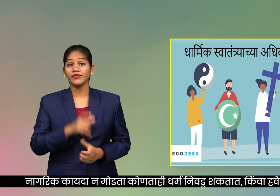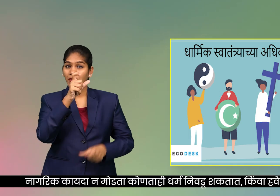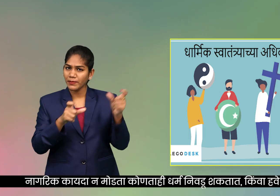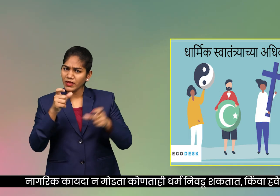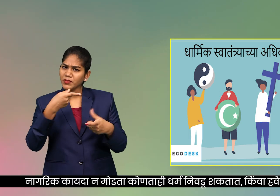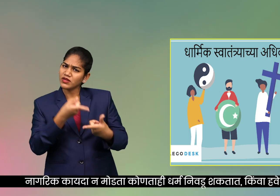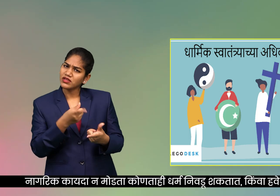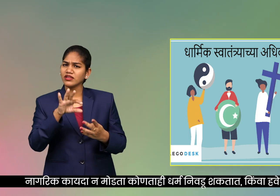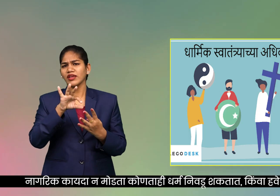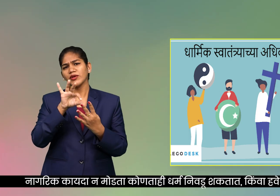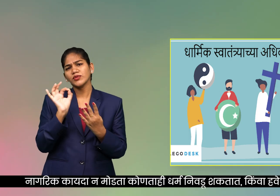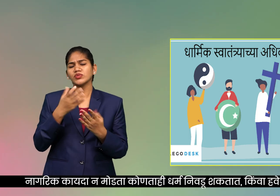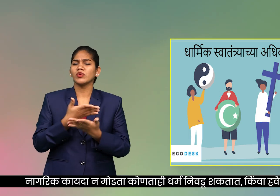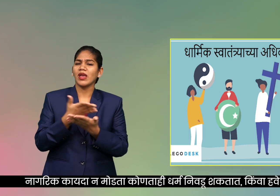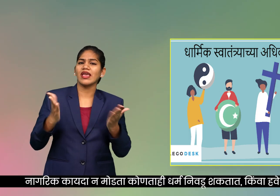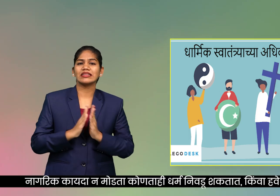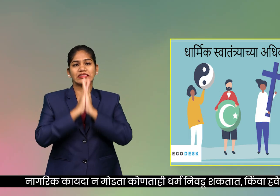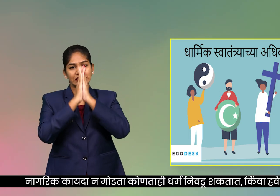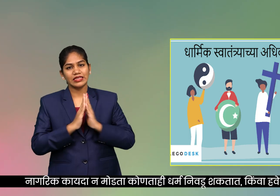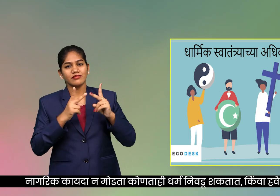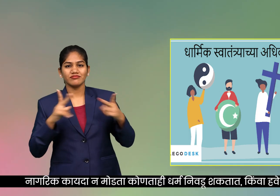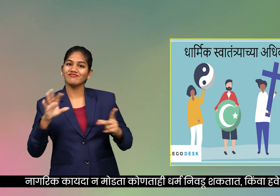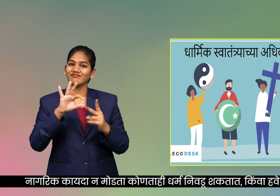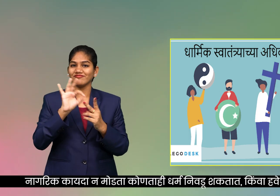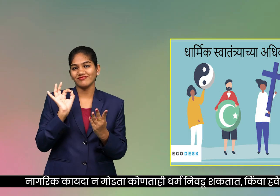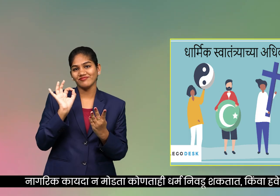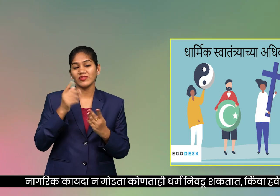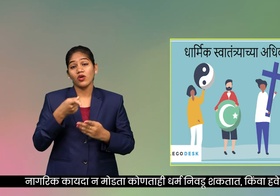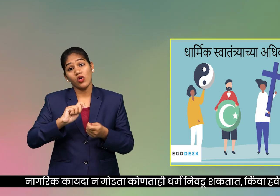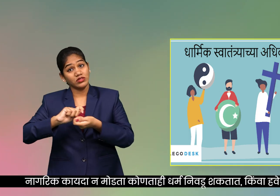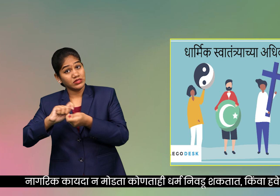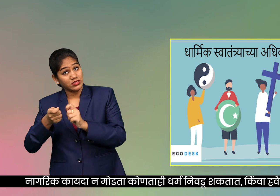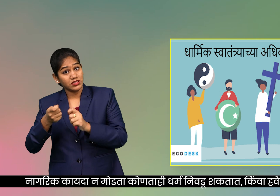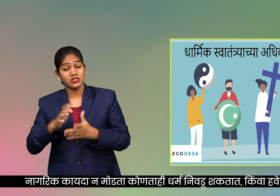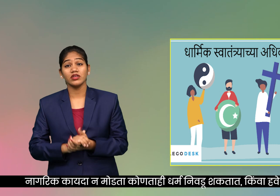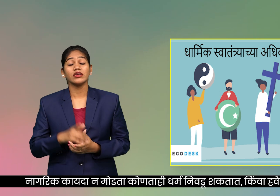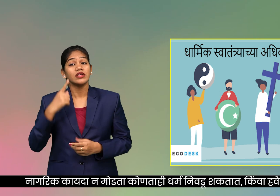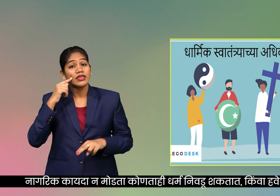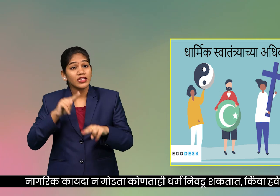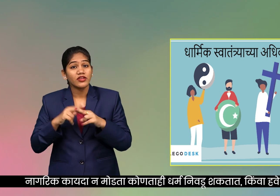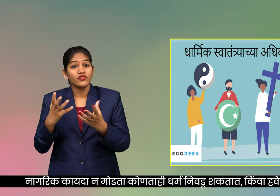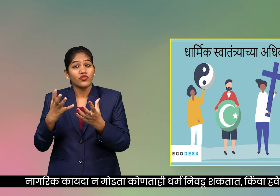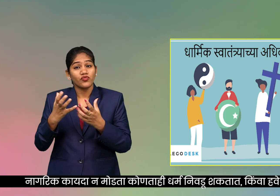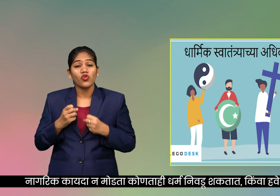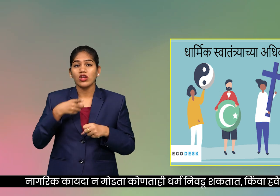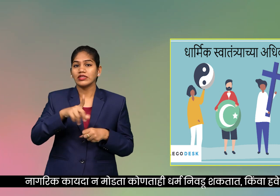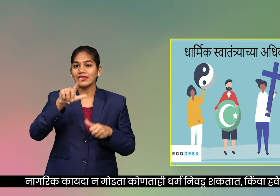नागरिक कायदा न मोडता कोणताही धर्म निवडू शकतात किंवा हवे असल्यास बदलूही शकतात.